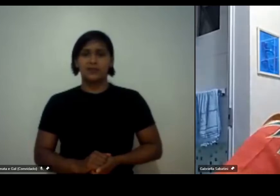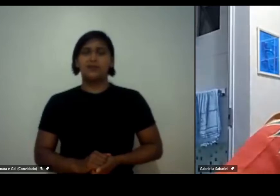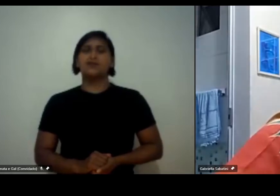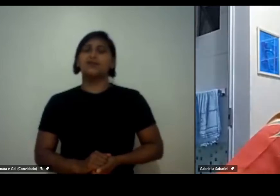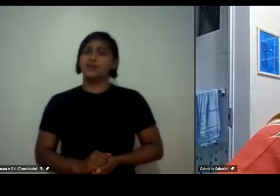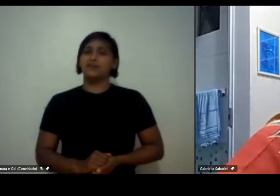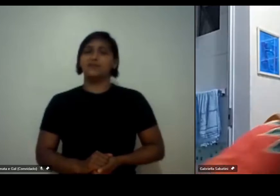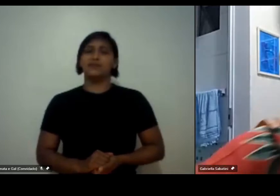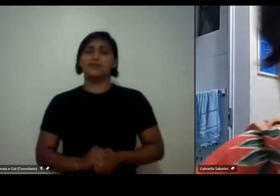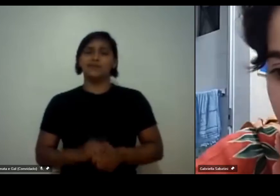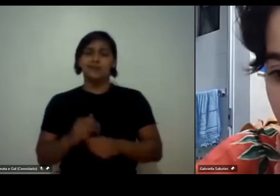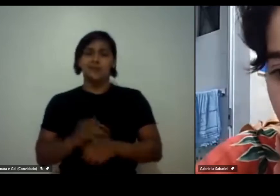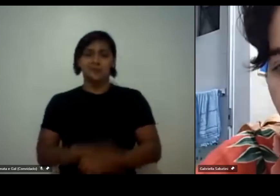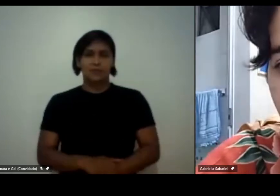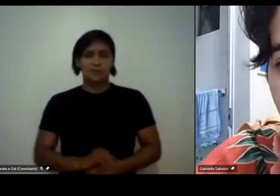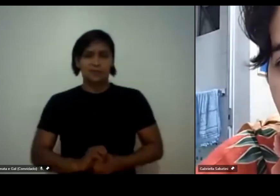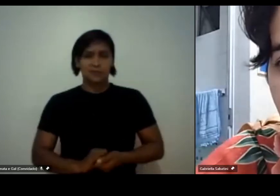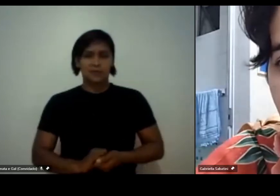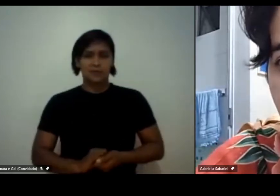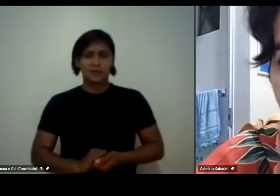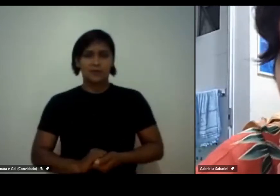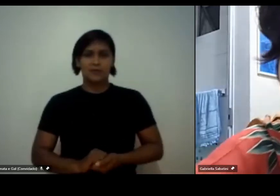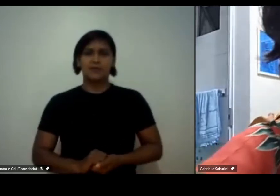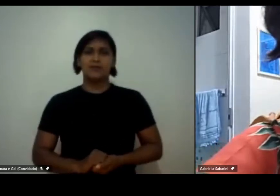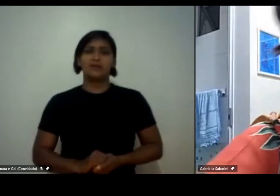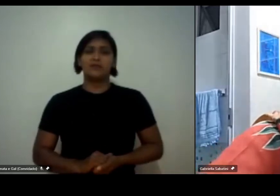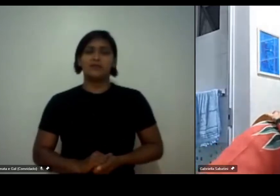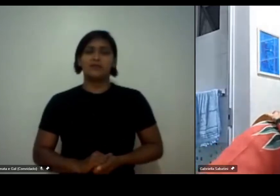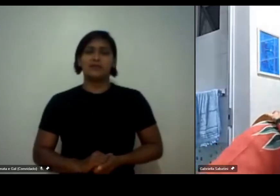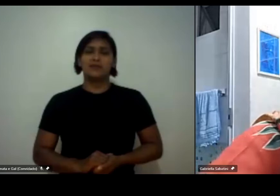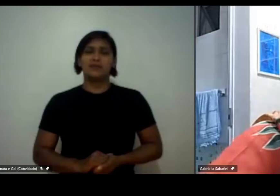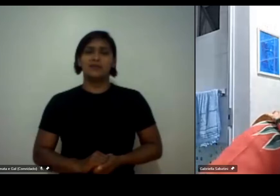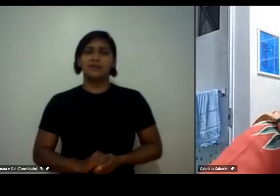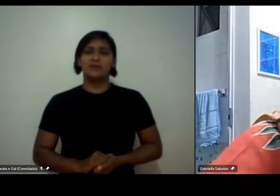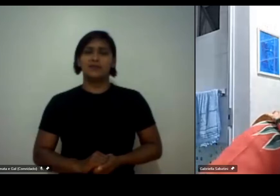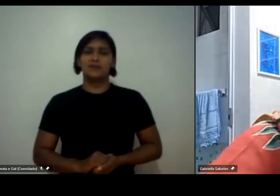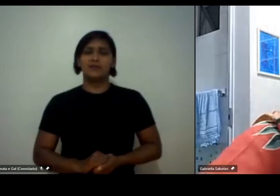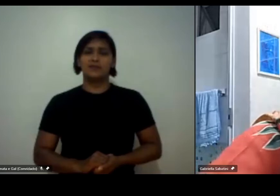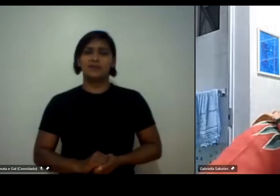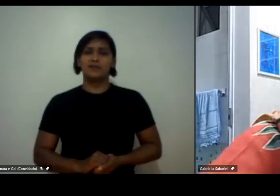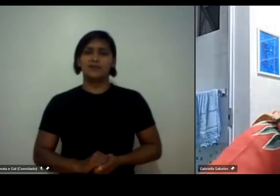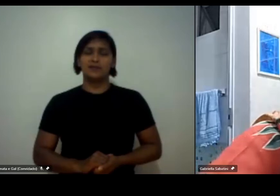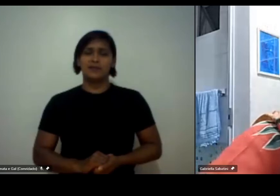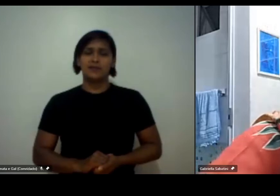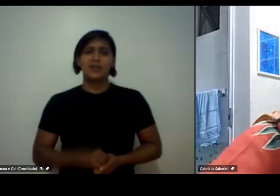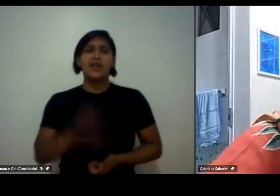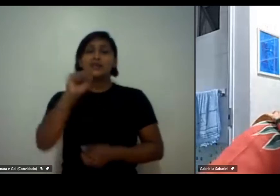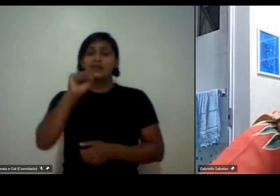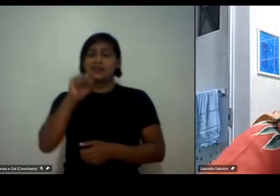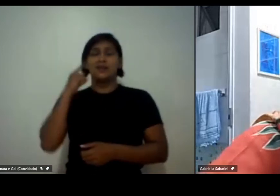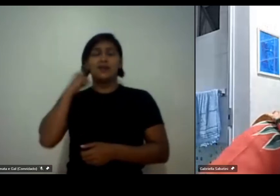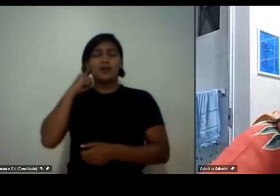Buscar um direito pelo... Estão me ouvindo? Sim, a gente está te ouvindo, Gabriela.